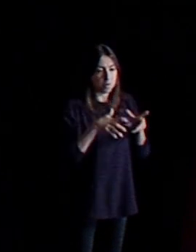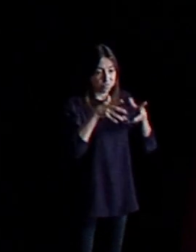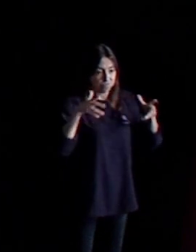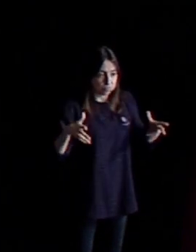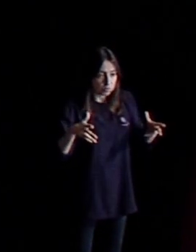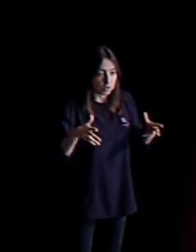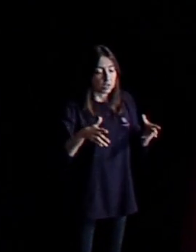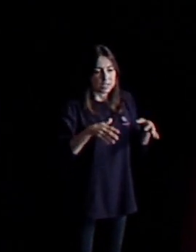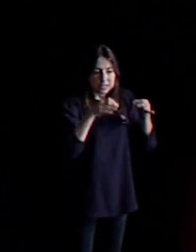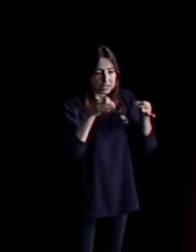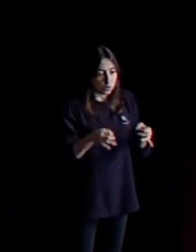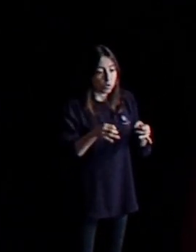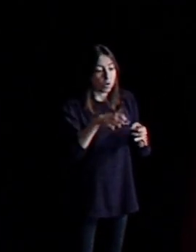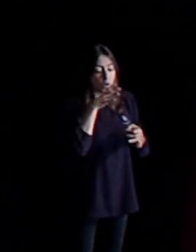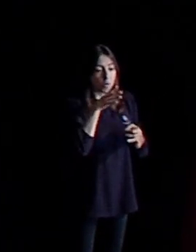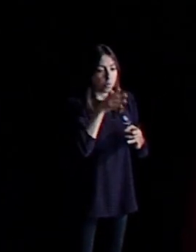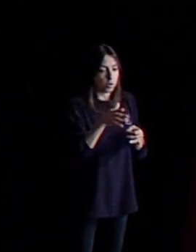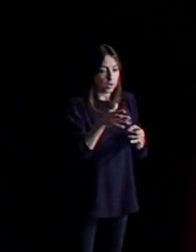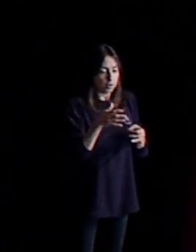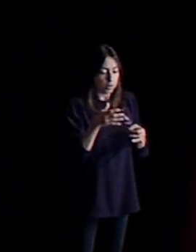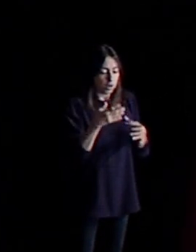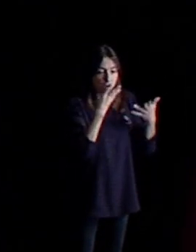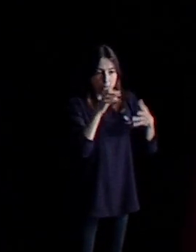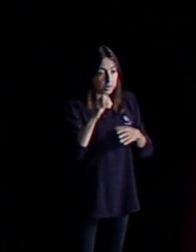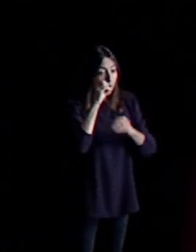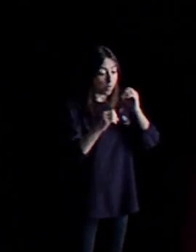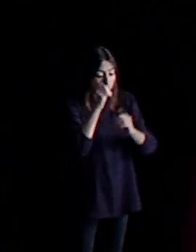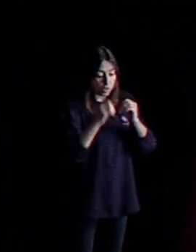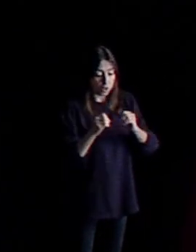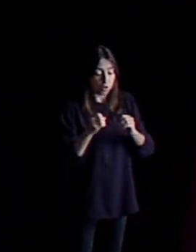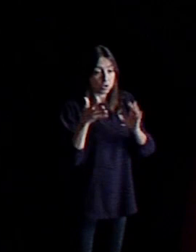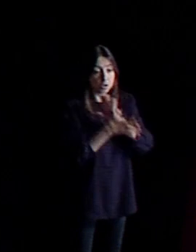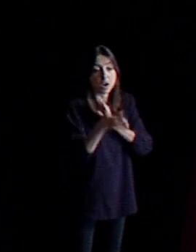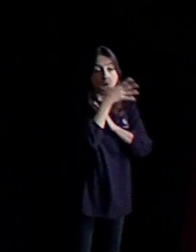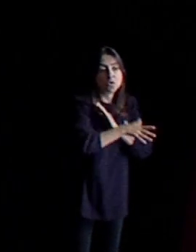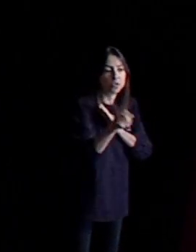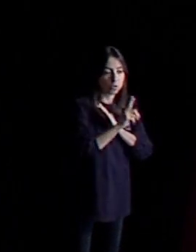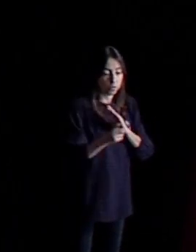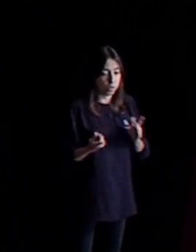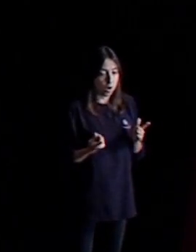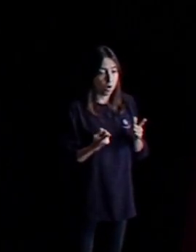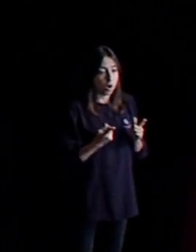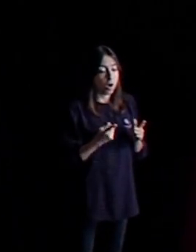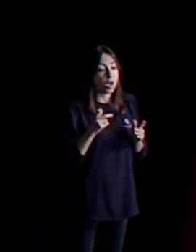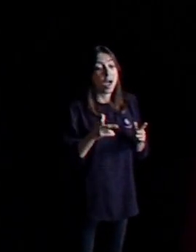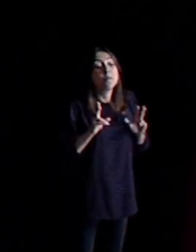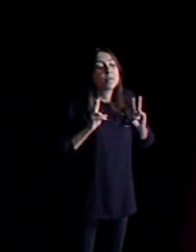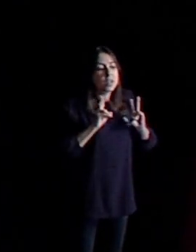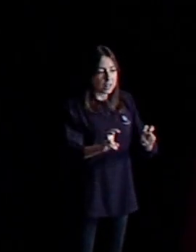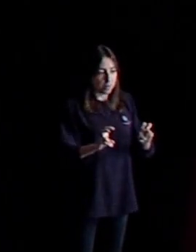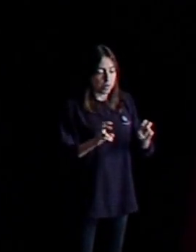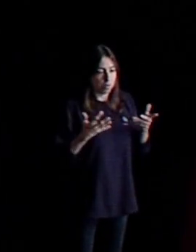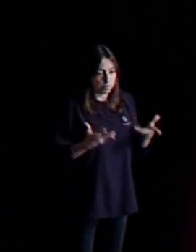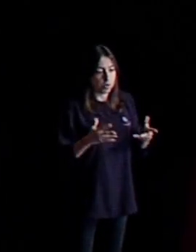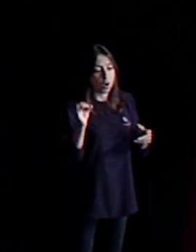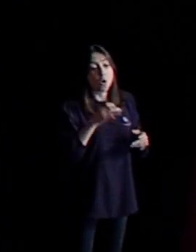porque evidentemente un 90% se entiende que no han denunciado, por lo menos en los primeros años. Después ya